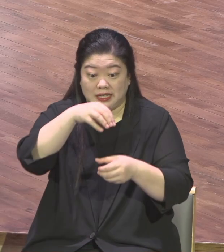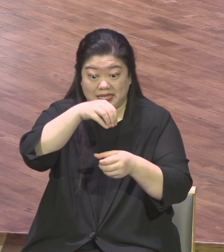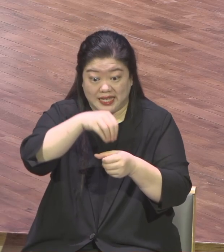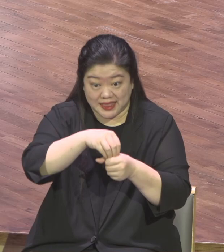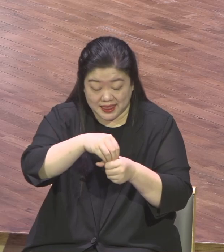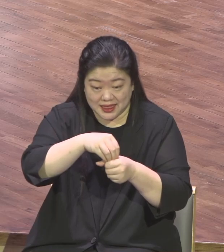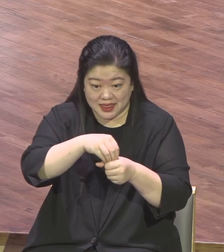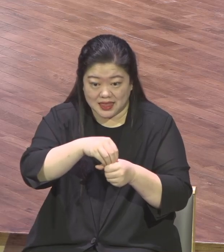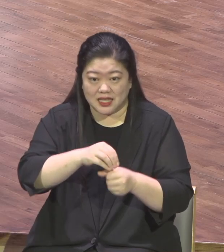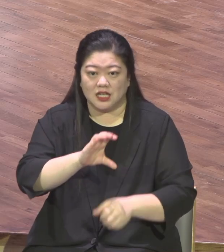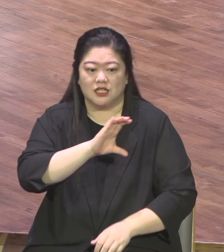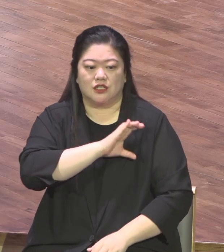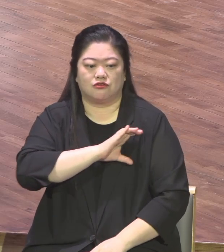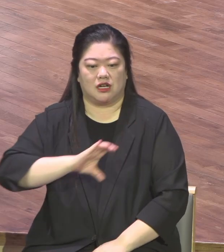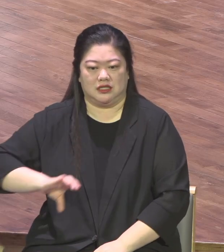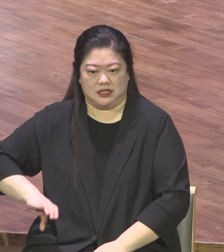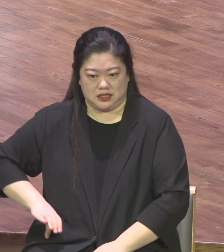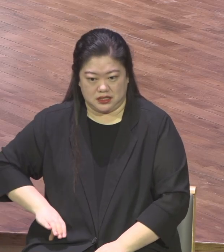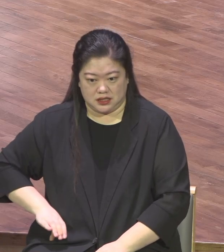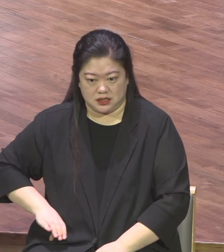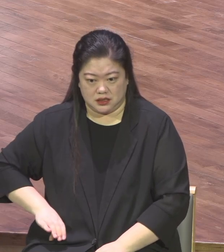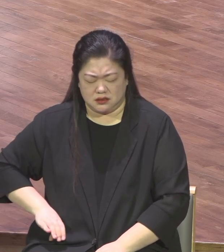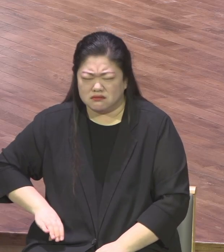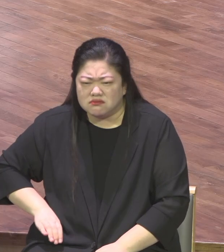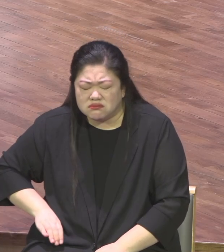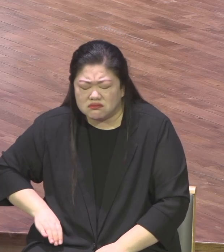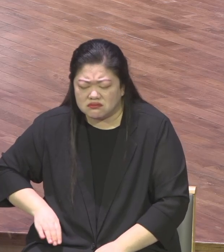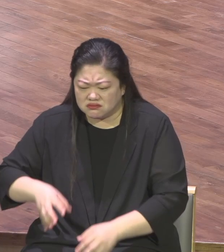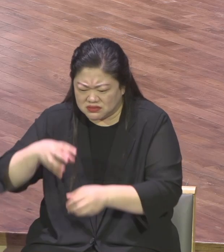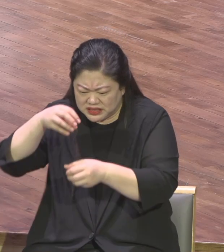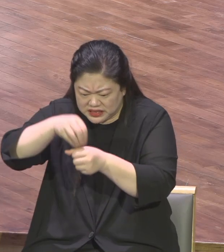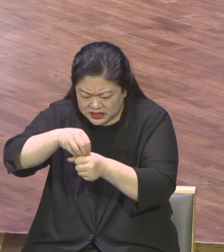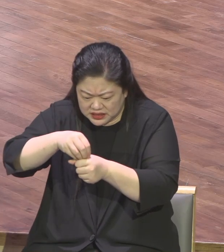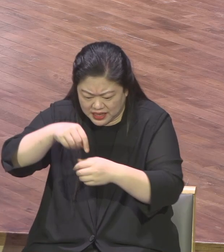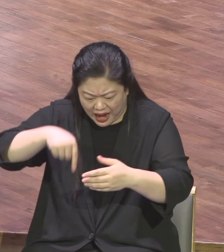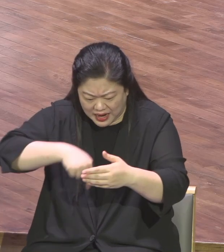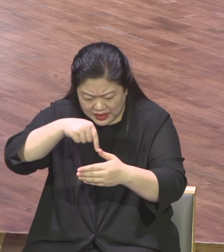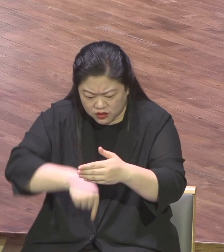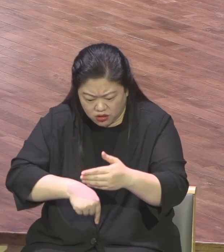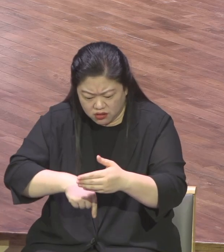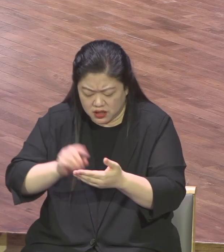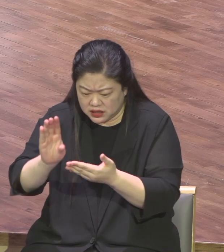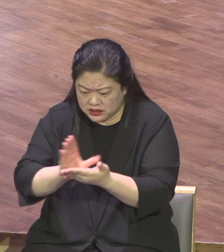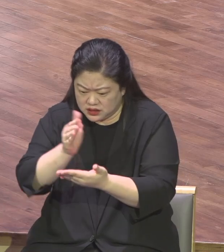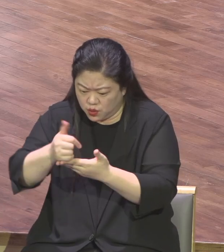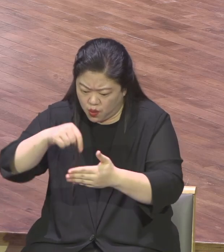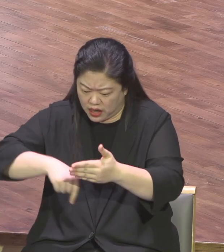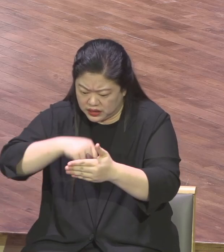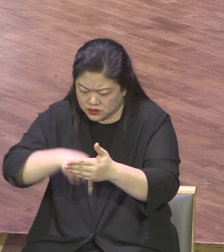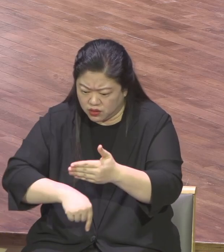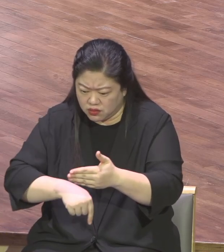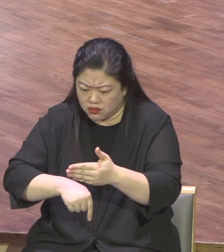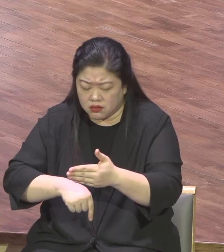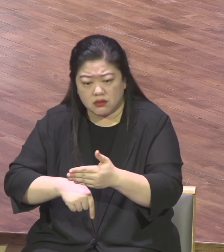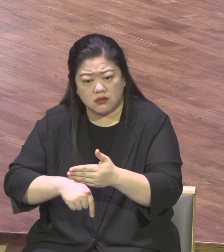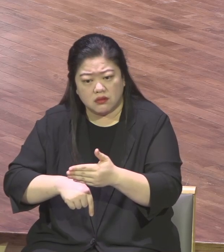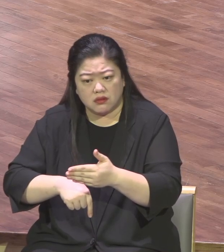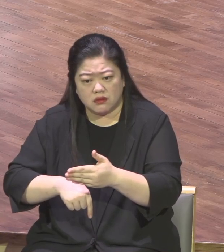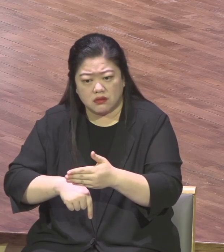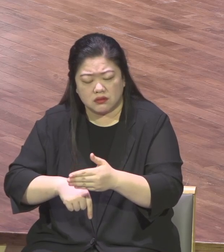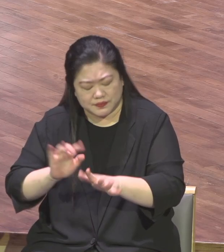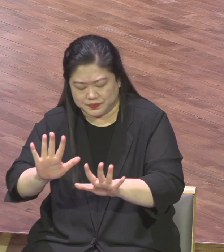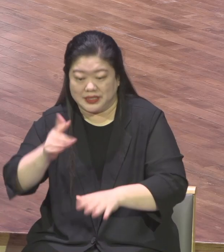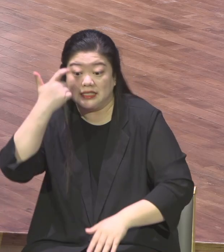크라이스트. 그리스도 안에서, 그리스도 안에서란 단어를 제일 많이 썼어요. 여러분 어디 있습니까?